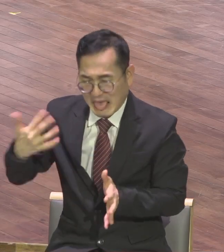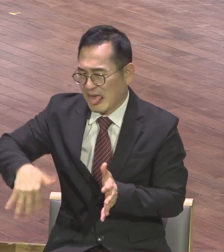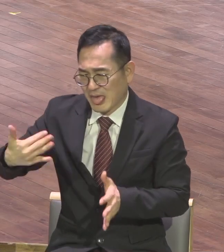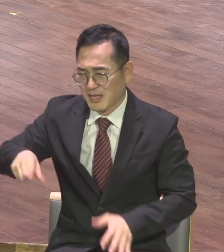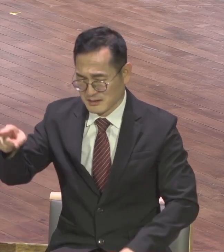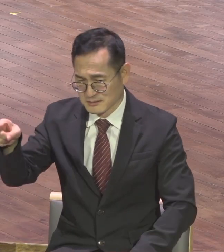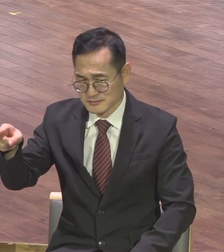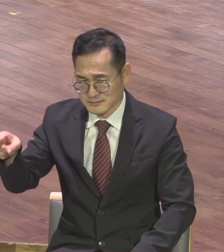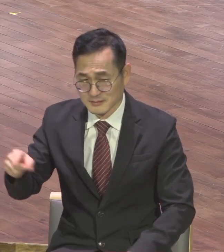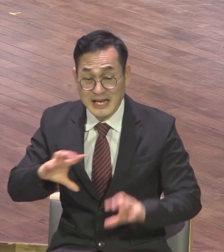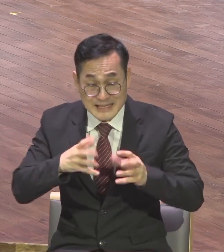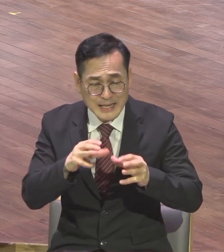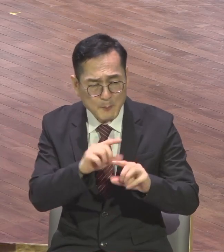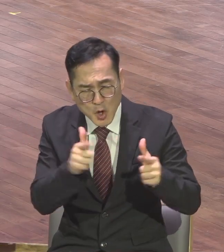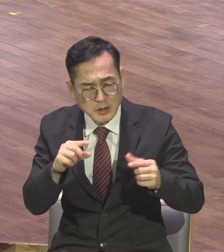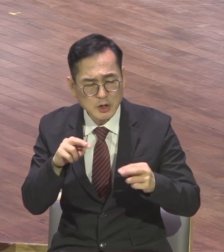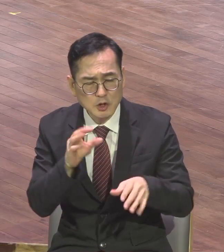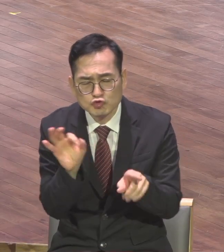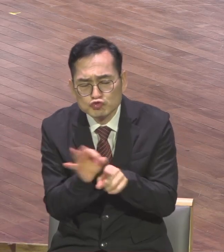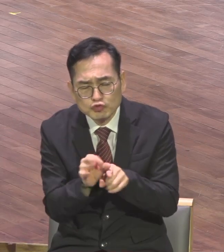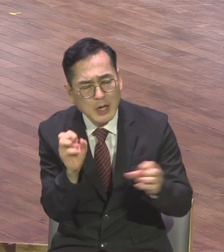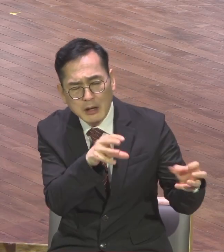말 못해요. 이 속에